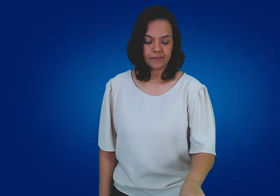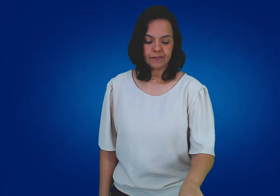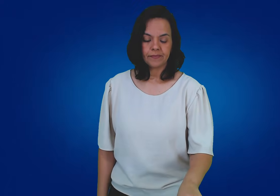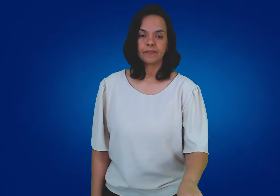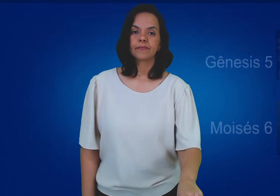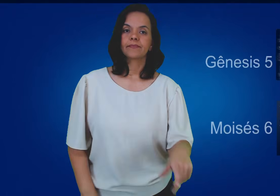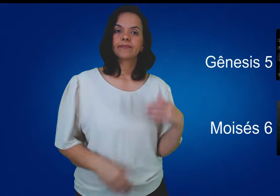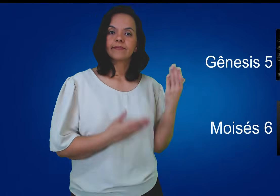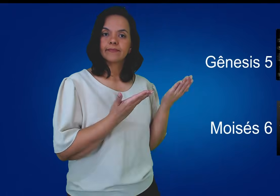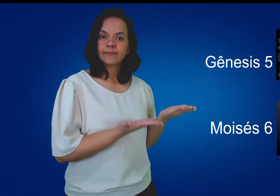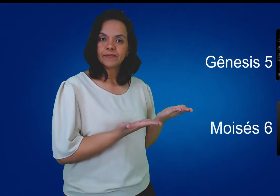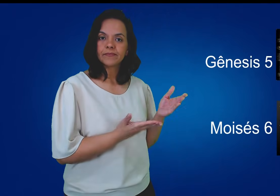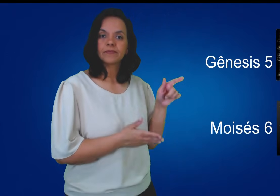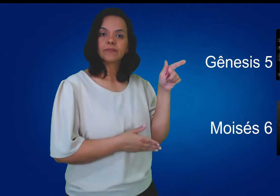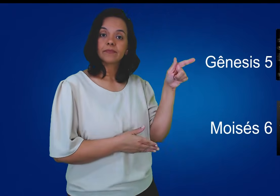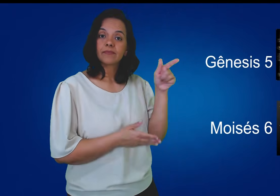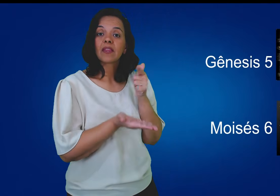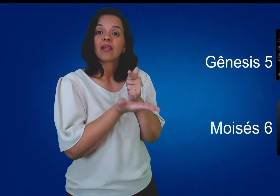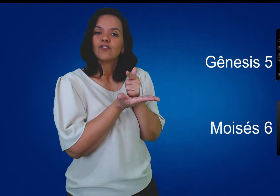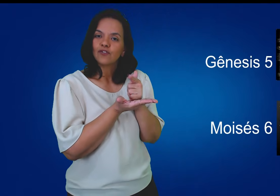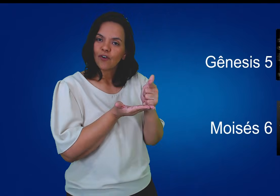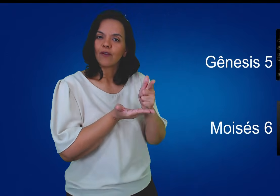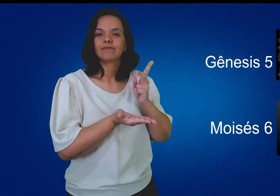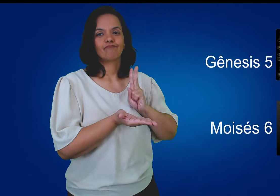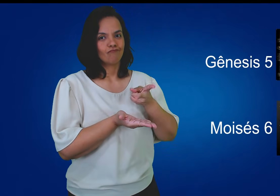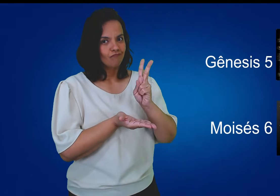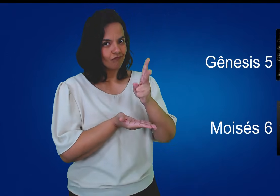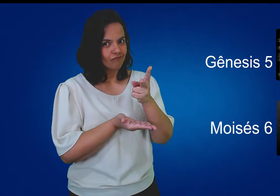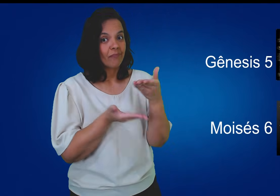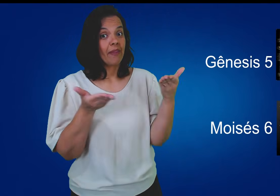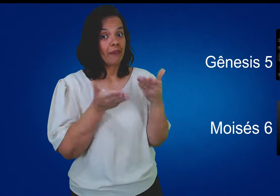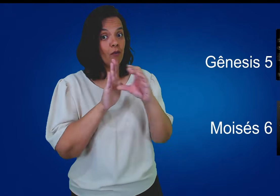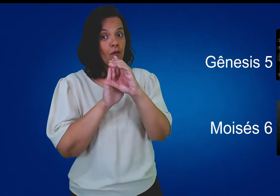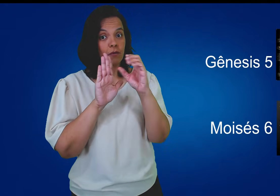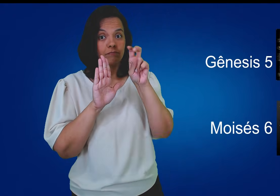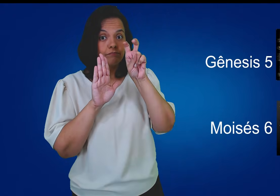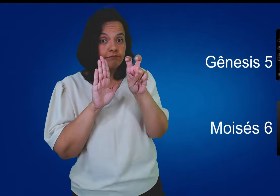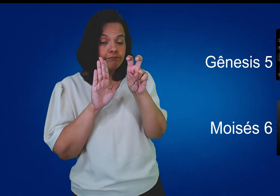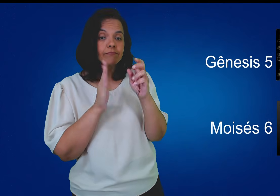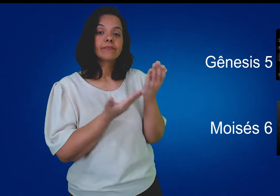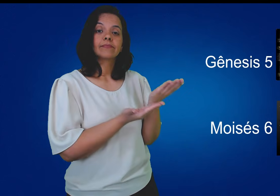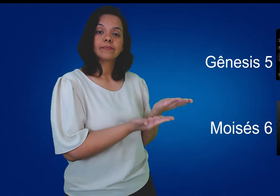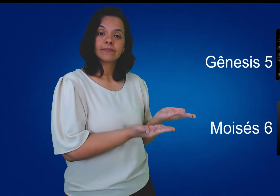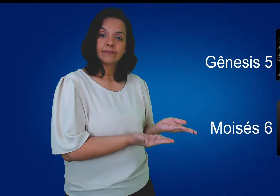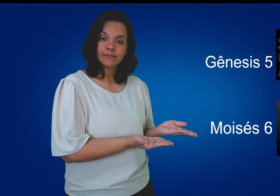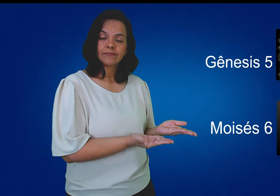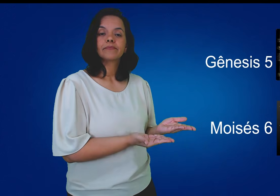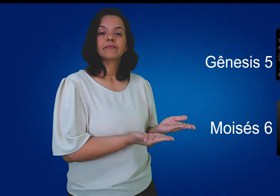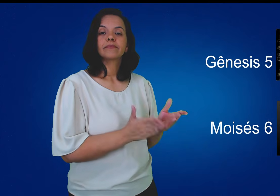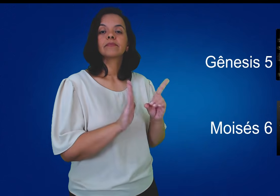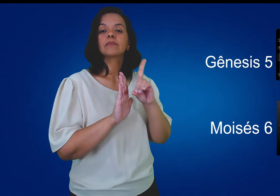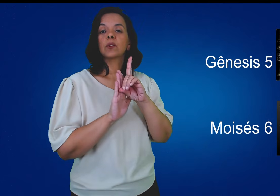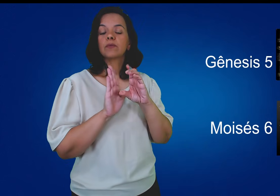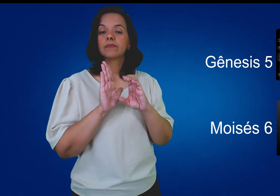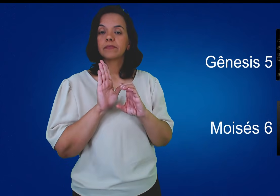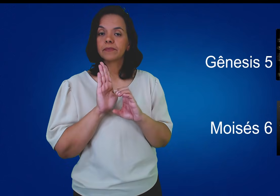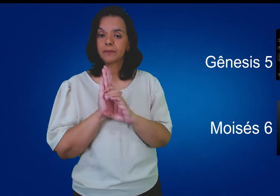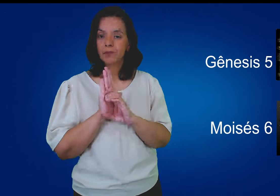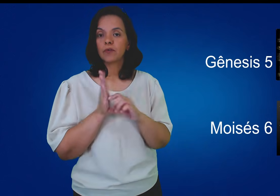Veja, nós temos aqui o livro de Gênesis, vamos continuar a estudá-lo no capítulo 5 e em Doutrina